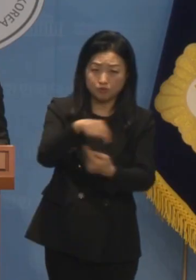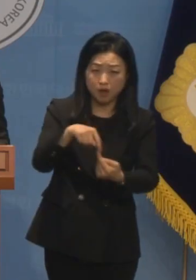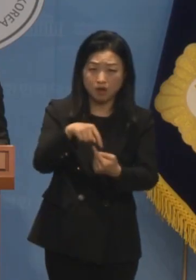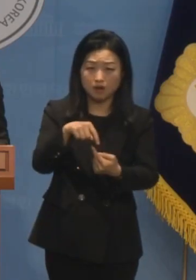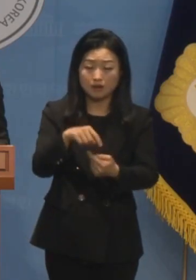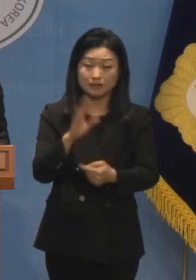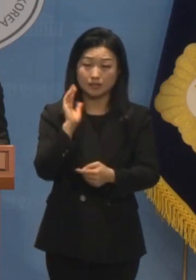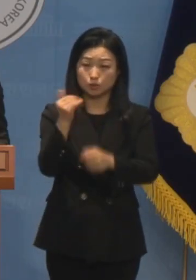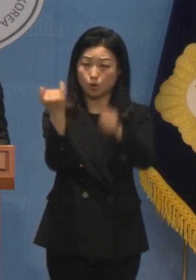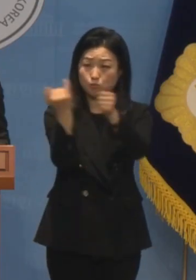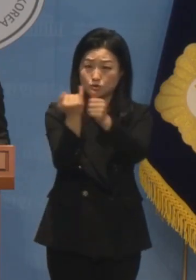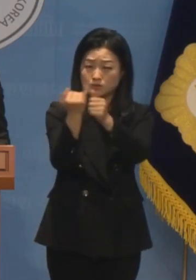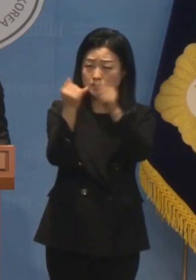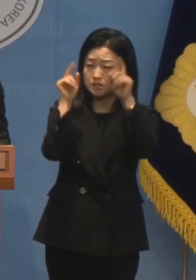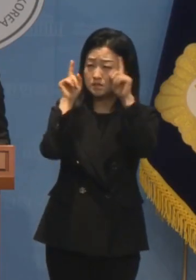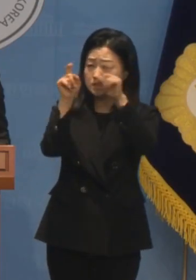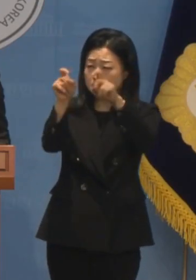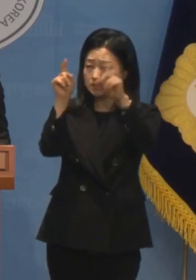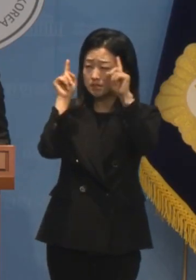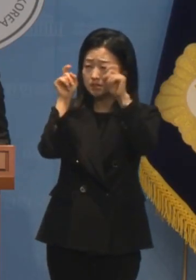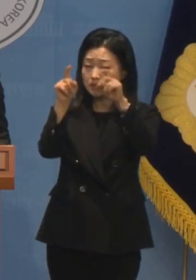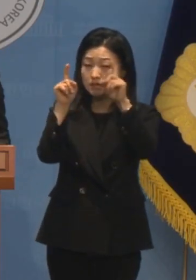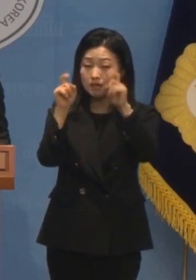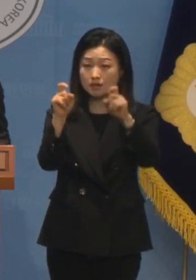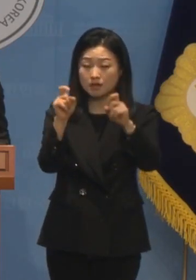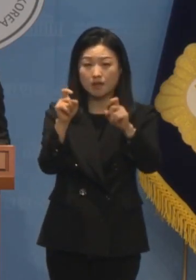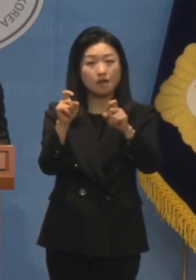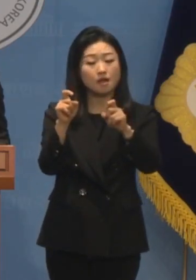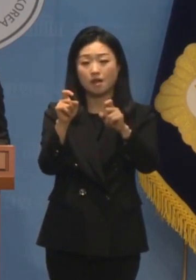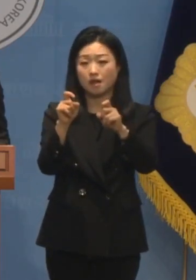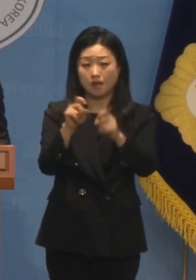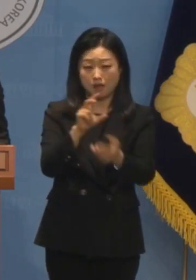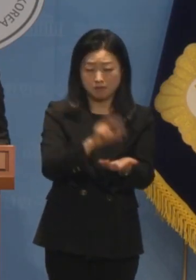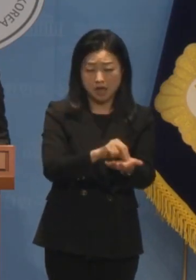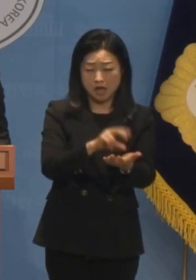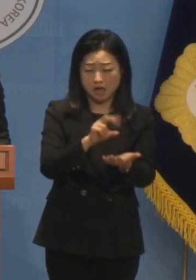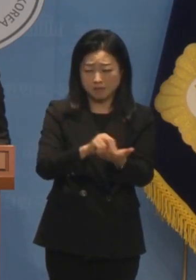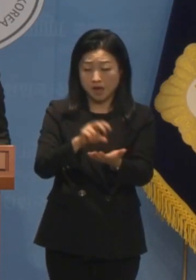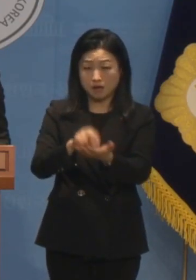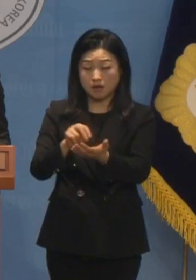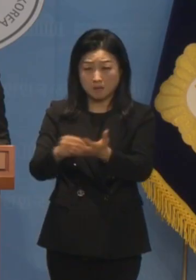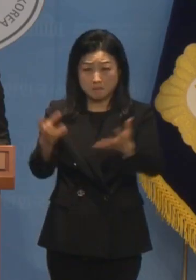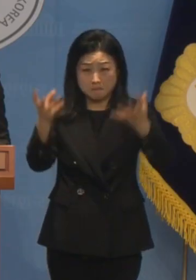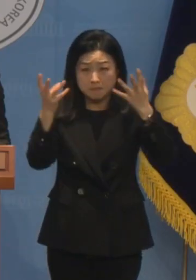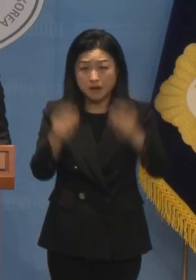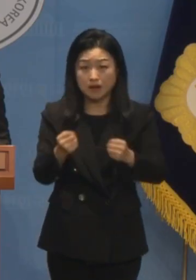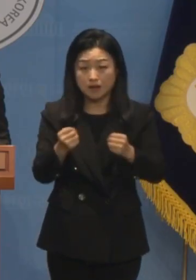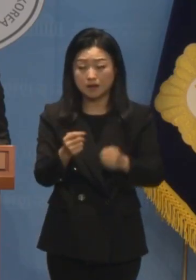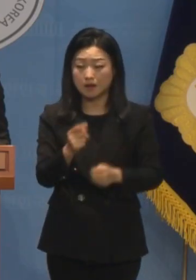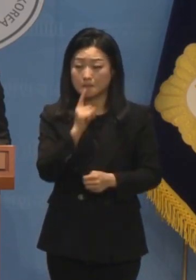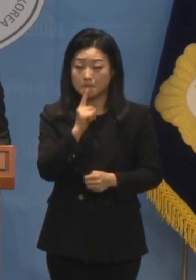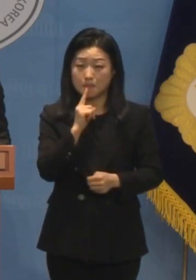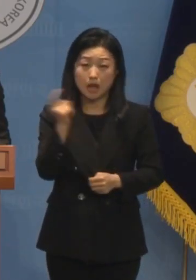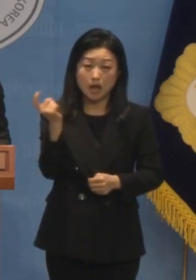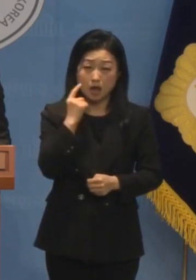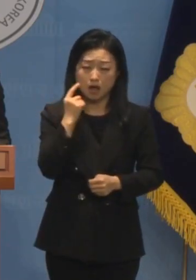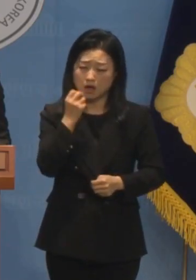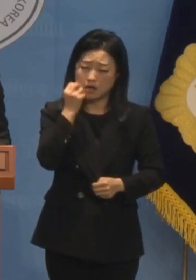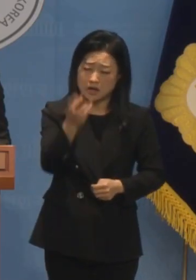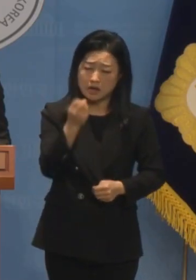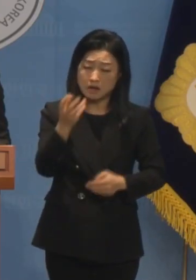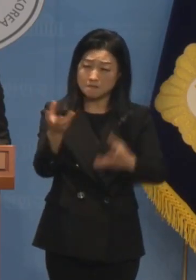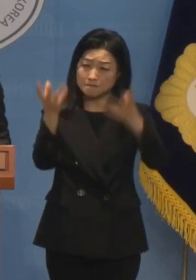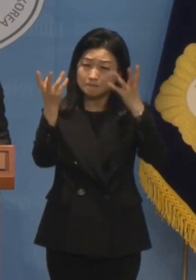대통령 부부를 향하는 의혹은 무엇 하나 가벼운 것이 없습니다. 그동안 쏟아낸 거짓말도 가볍지 않습니다.